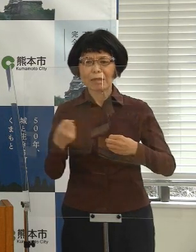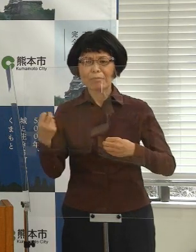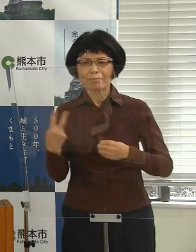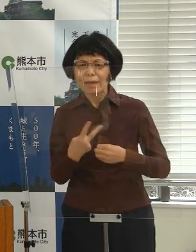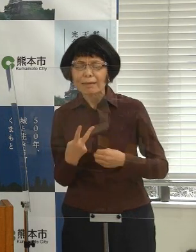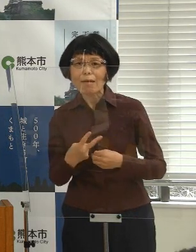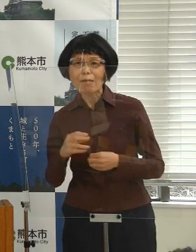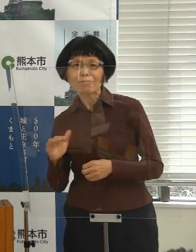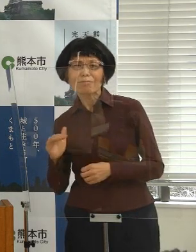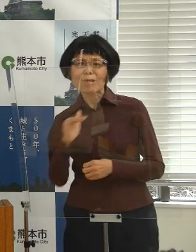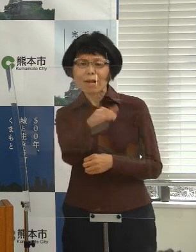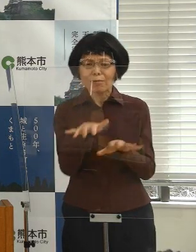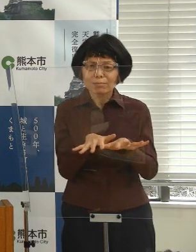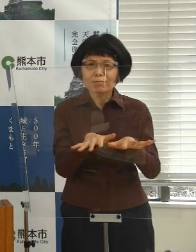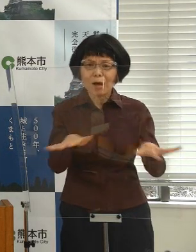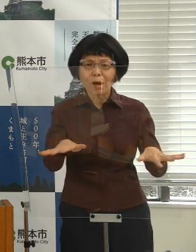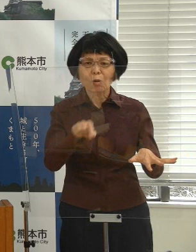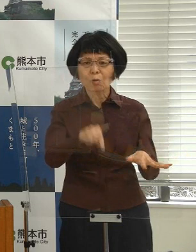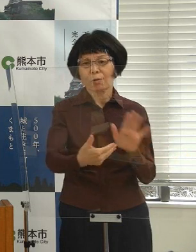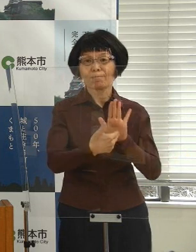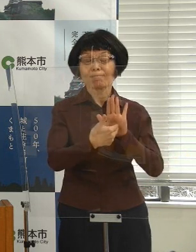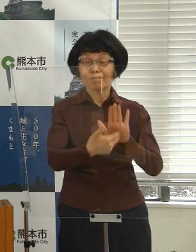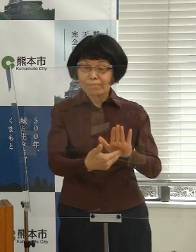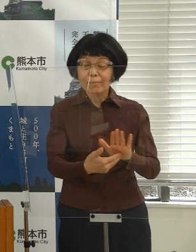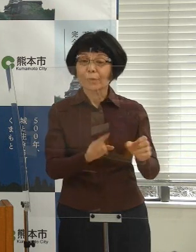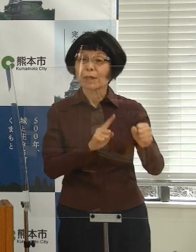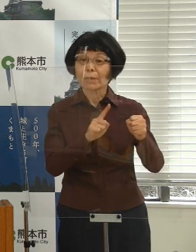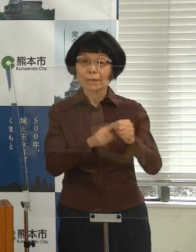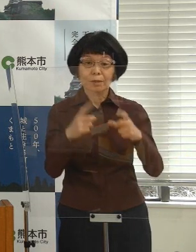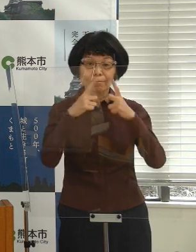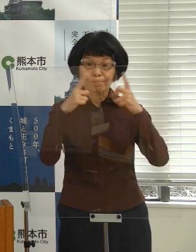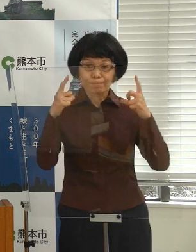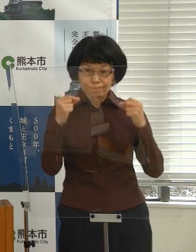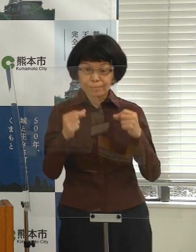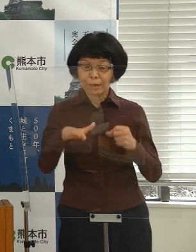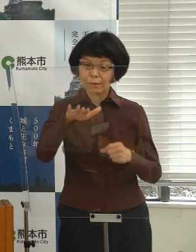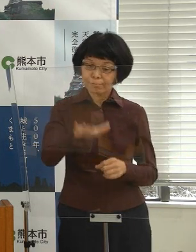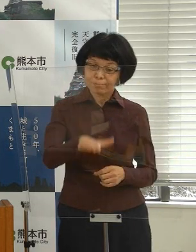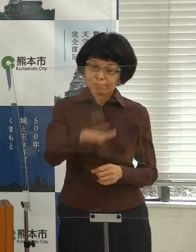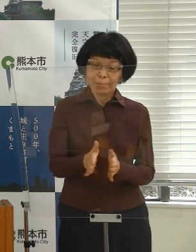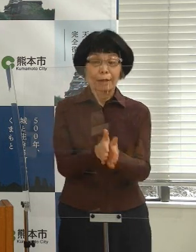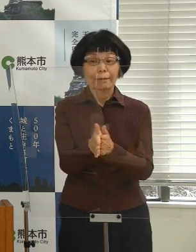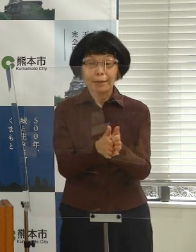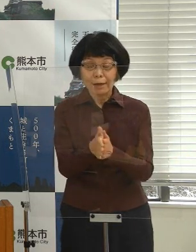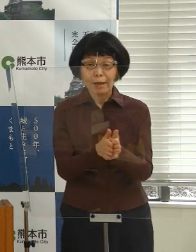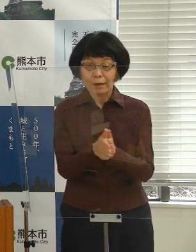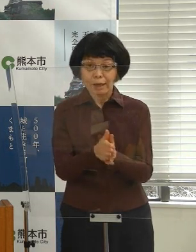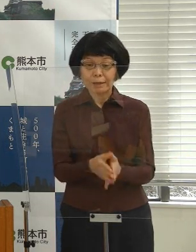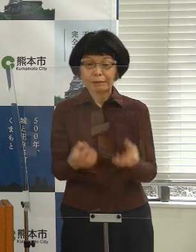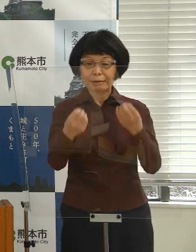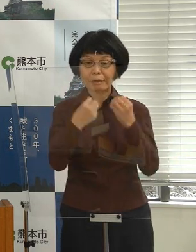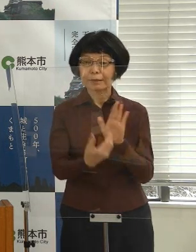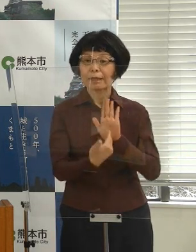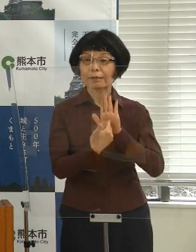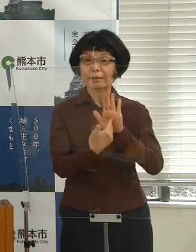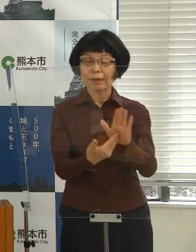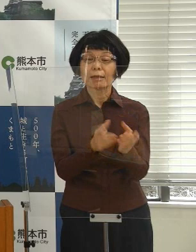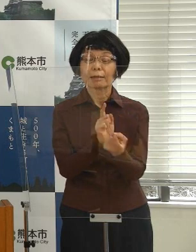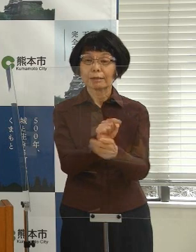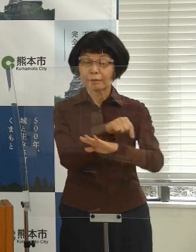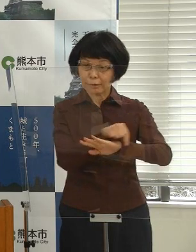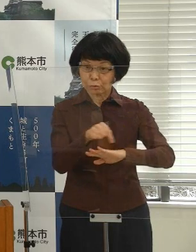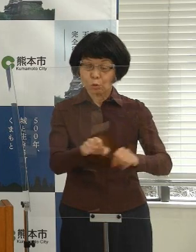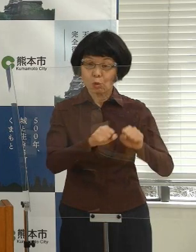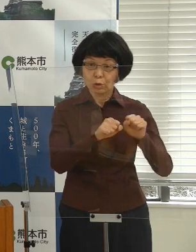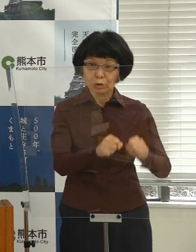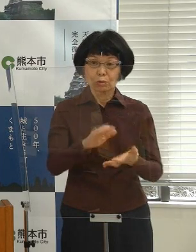らないよう引き続きマスクの着用や手洗い等の基本的な感染対策の徹底をはじめ、県